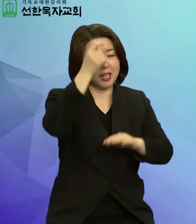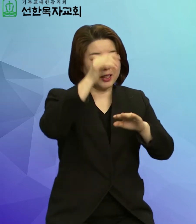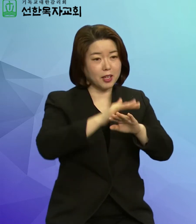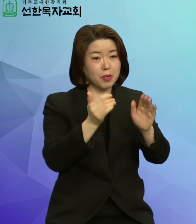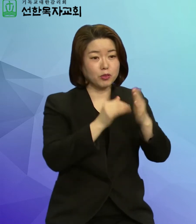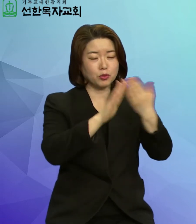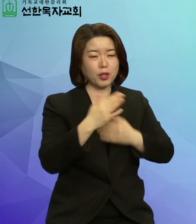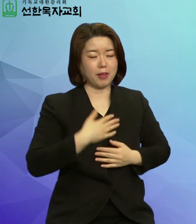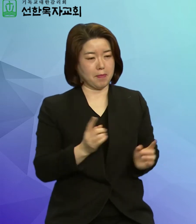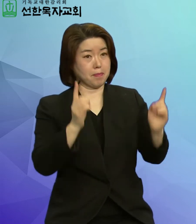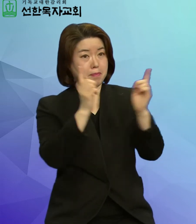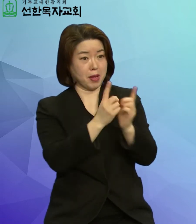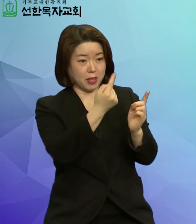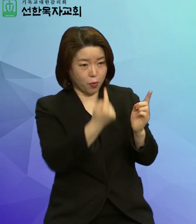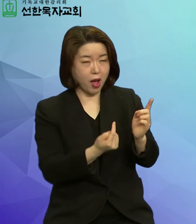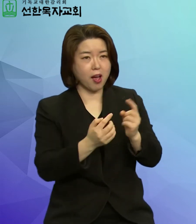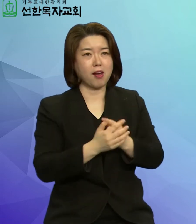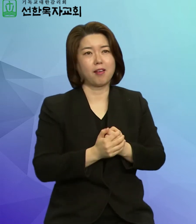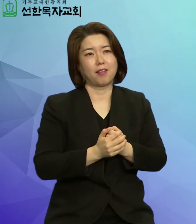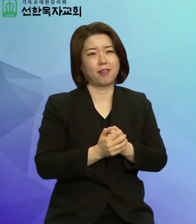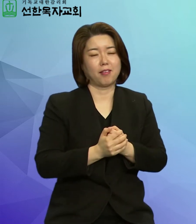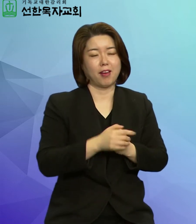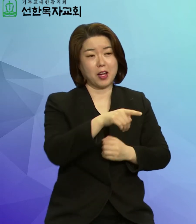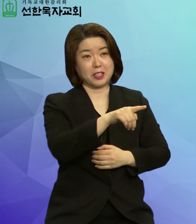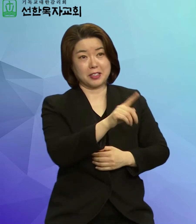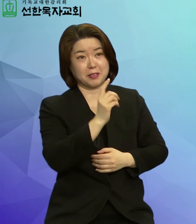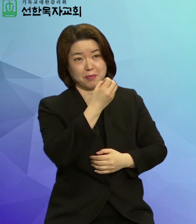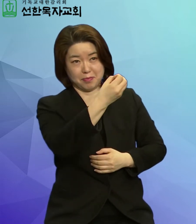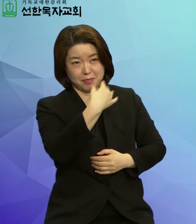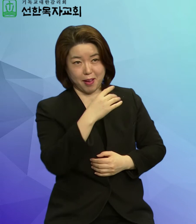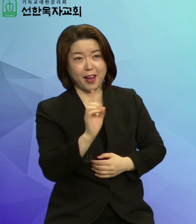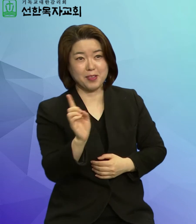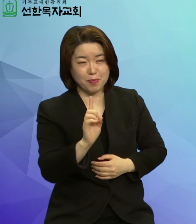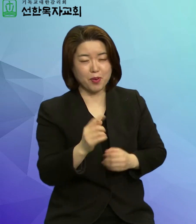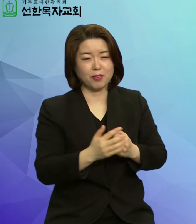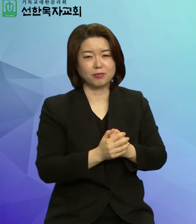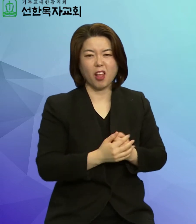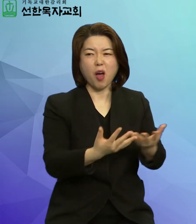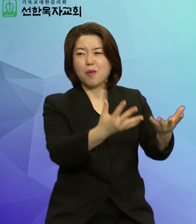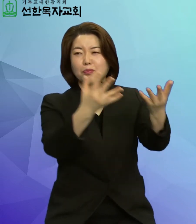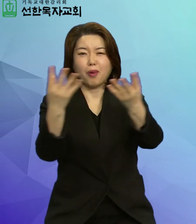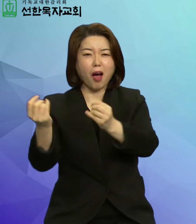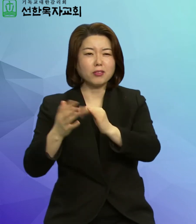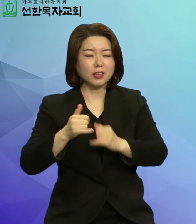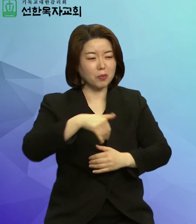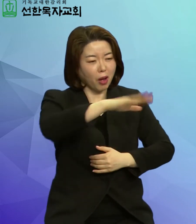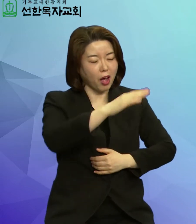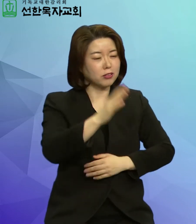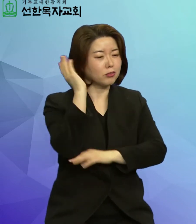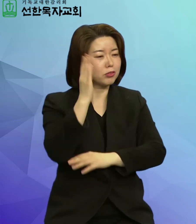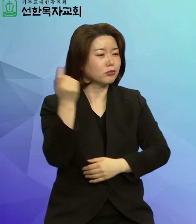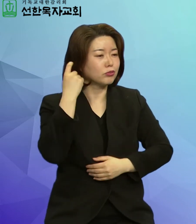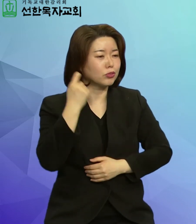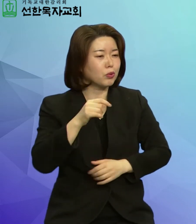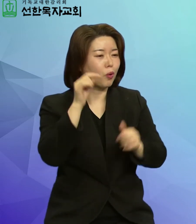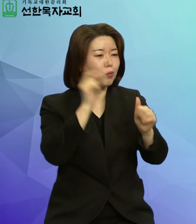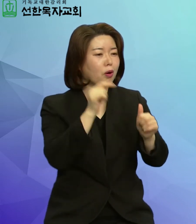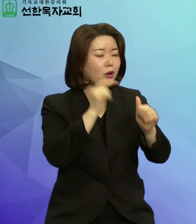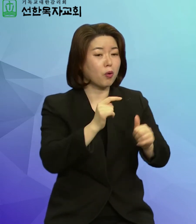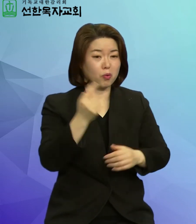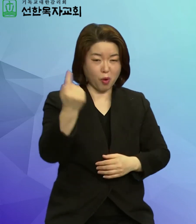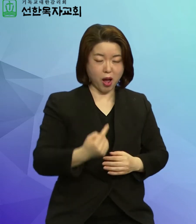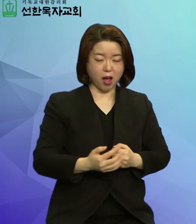저를 만나러 나오셨어요. 나오시면서 하시는 이야기가 하도 많은 분들이 가서 설교 들어보라고